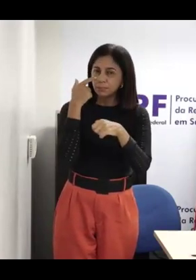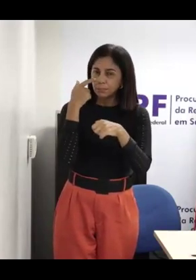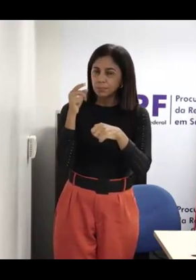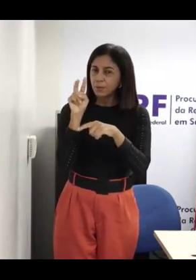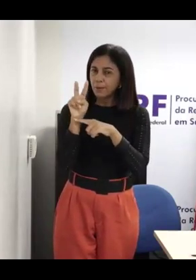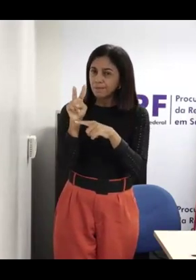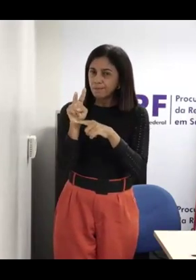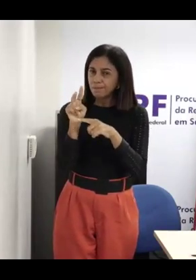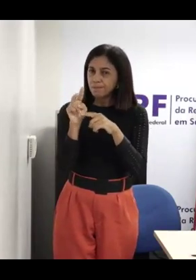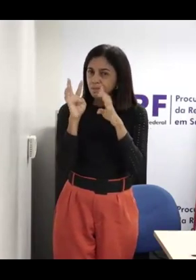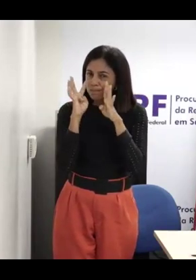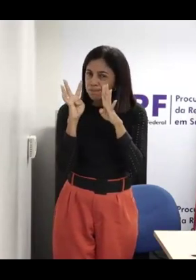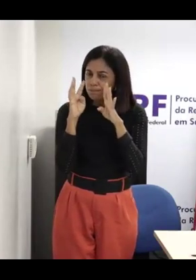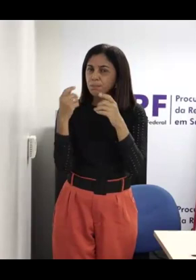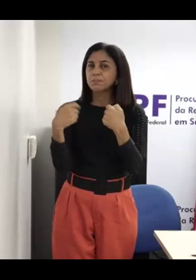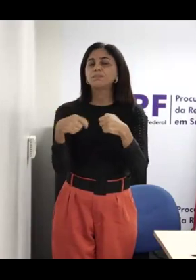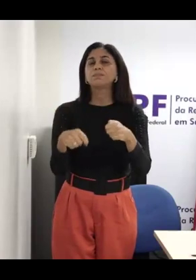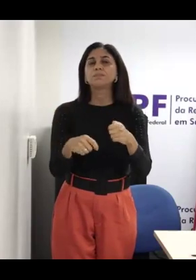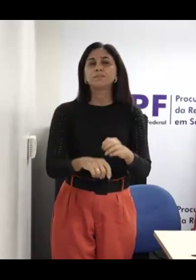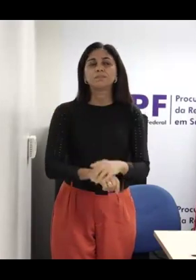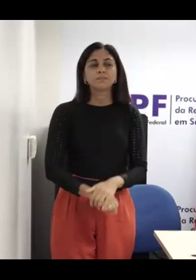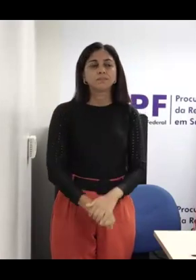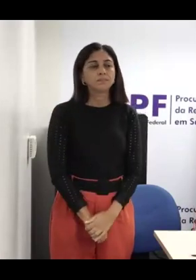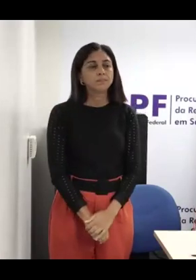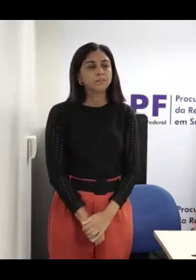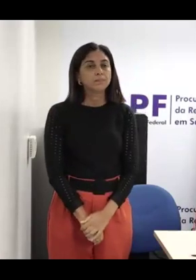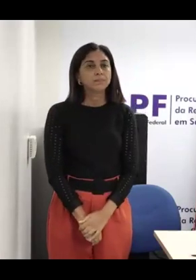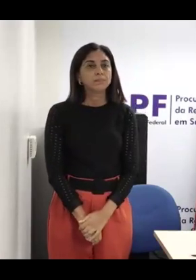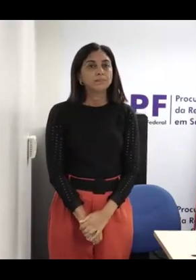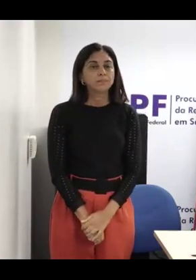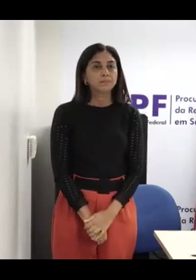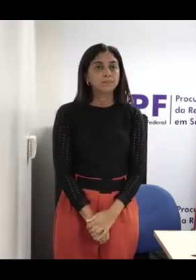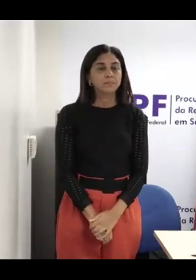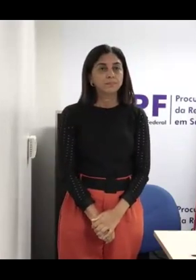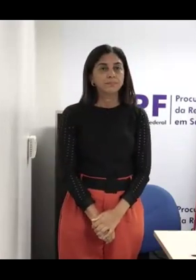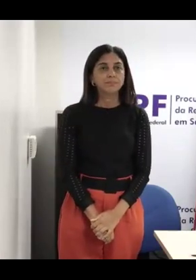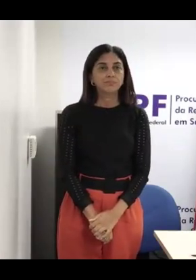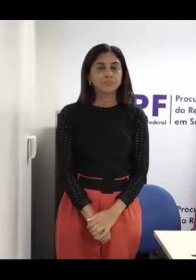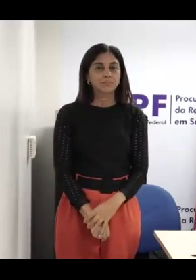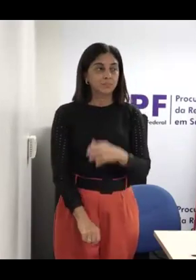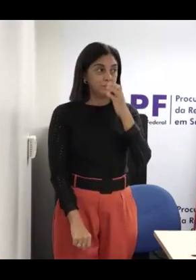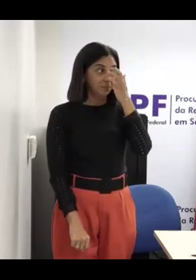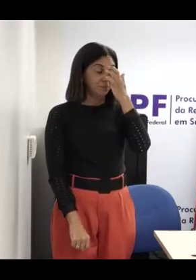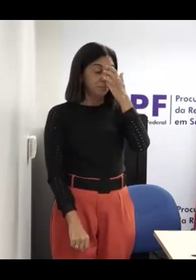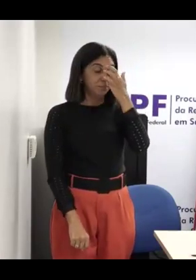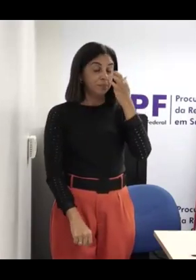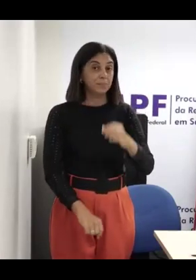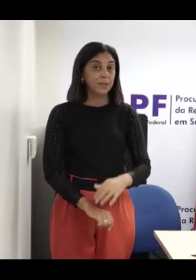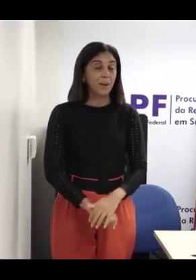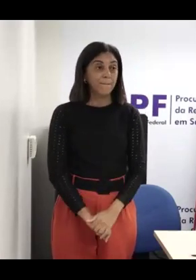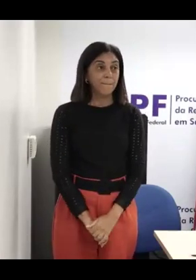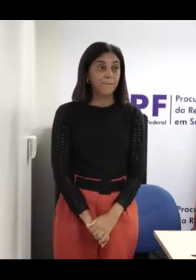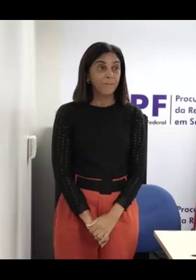acrescentar só parabenizar isso eh eu vou passar paraa última pergunta só não se preocupe que